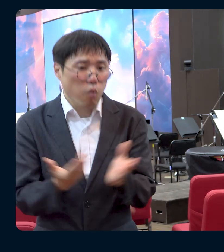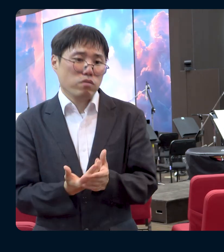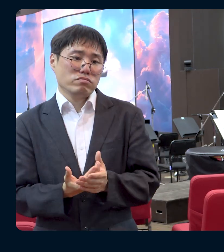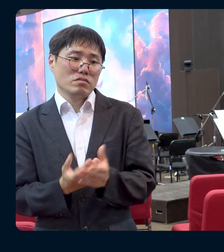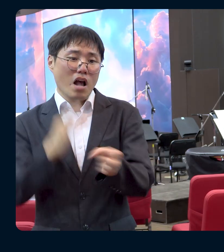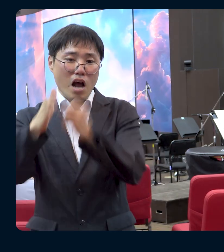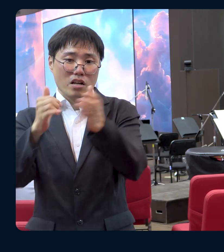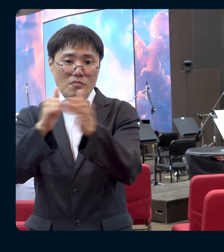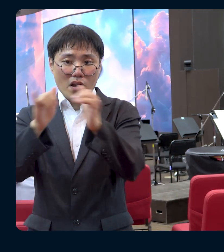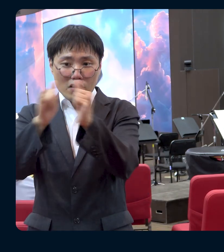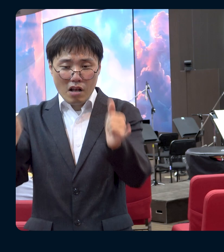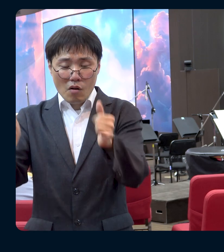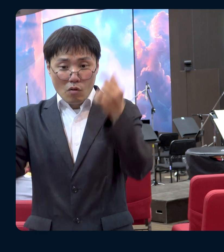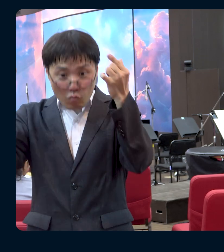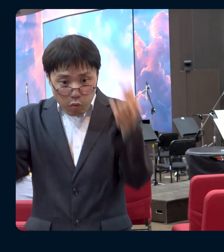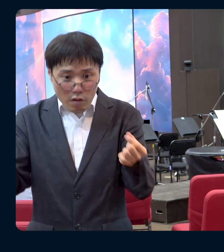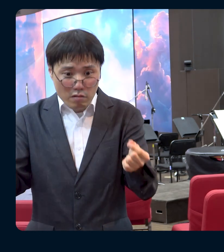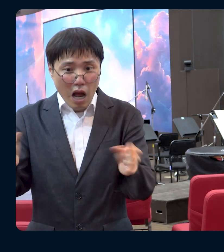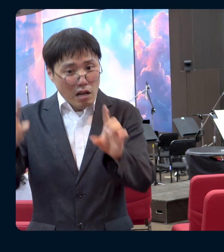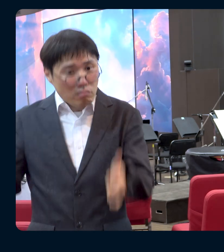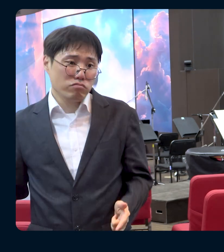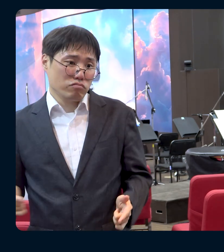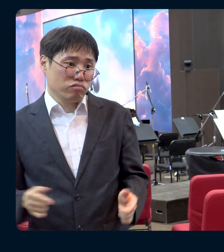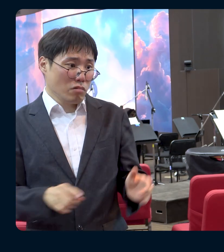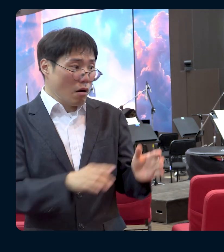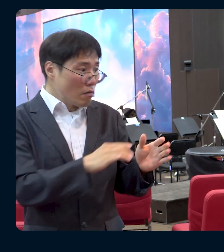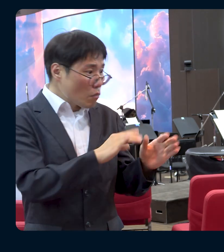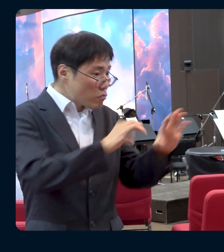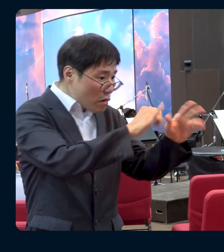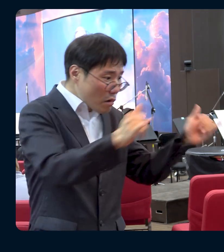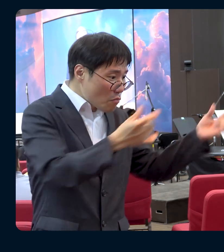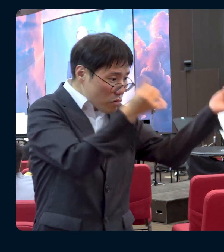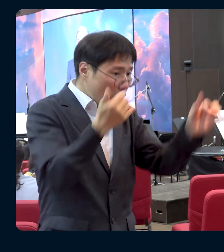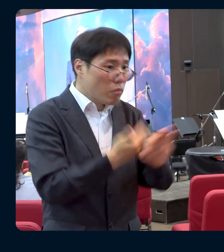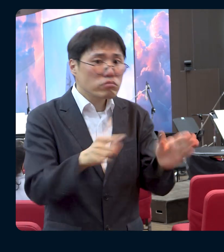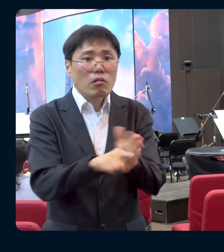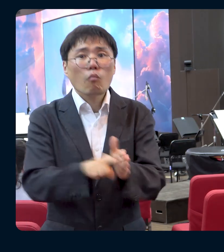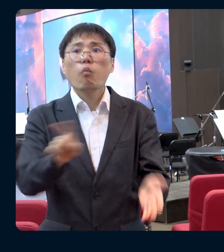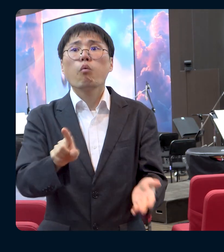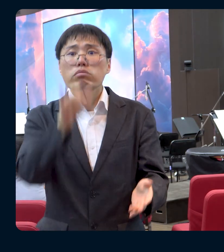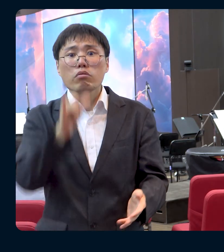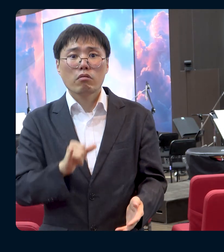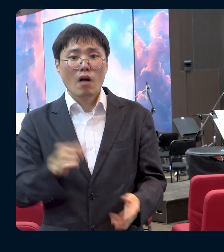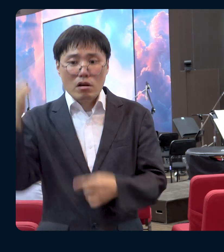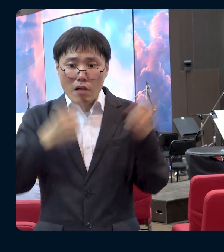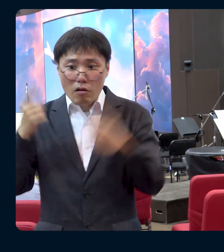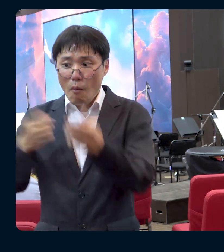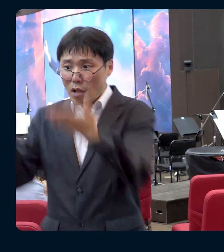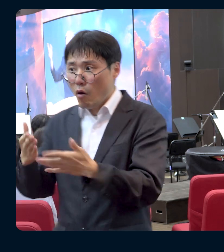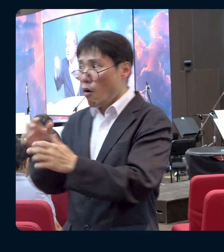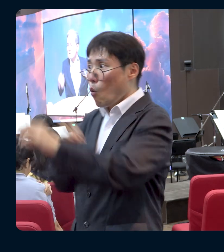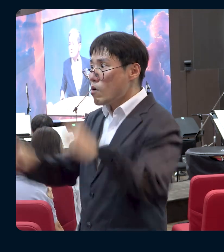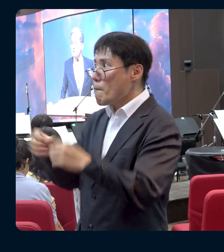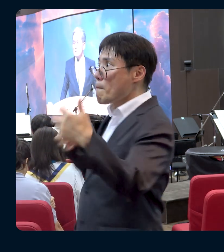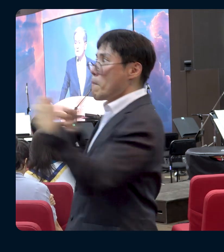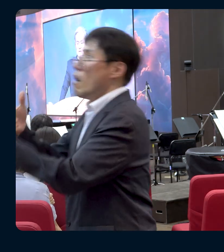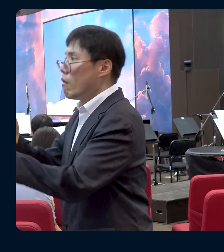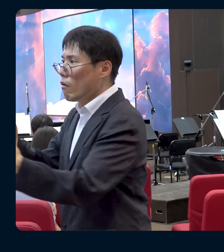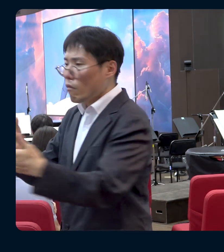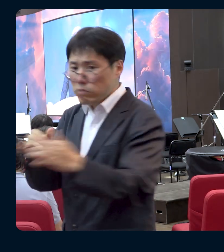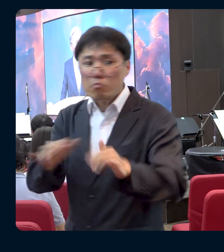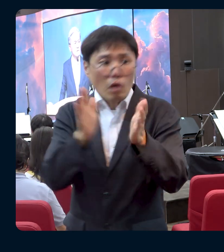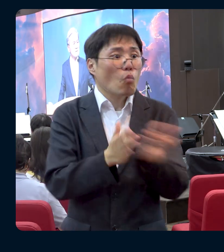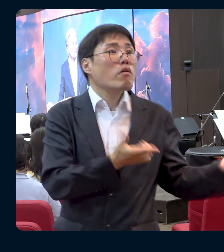아니 모든 하나님 없는 사람과 똑같이 그렇게 반응할 것 같으면 신앙이 도대체 어디 있냐 그 말이에요. 아니 상처받으면 공격하는 건 다